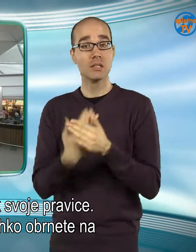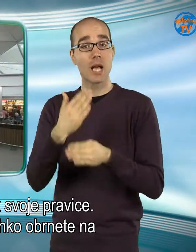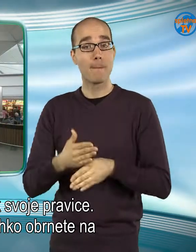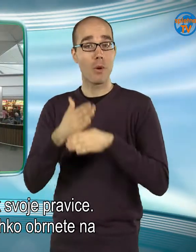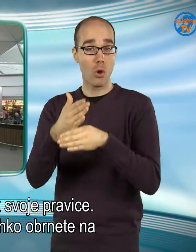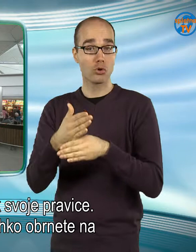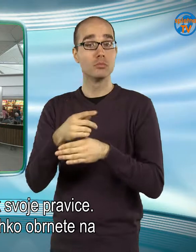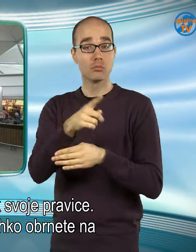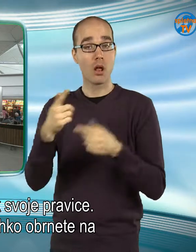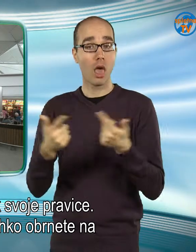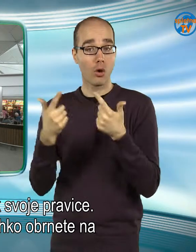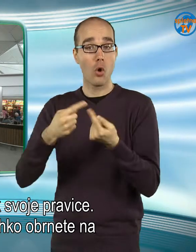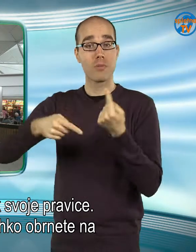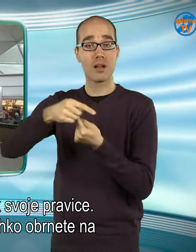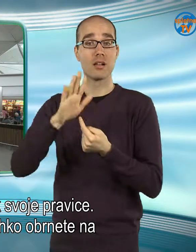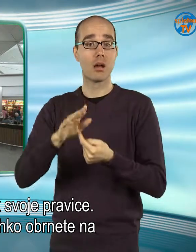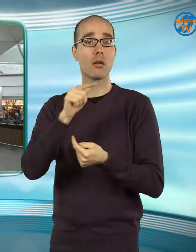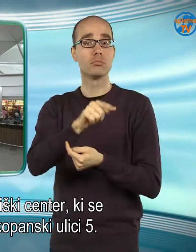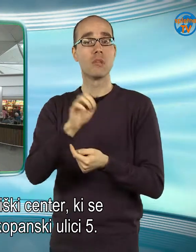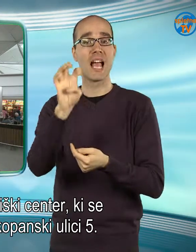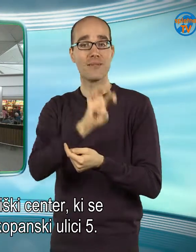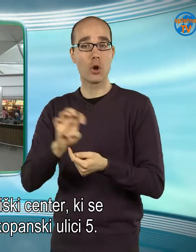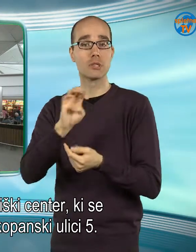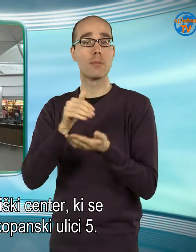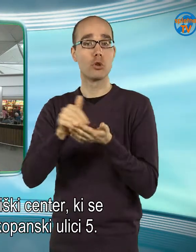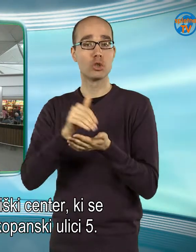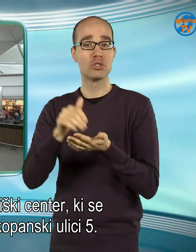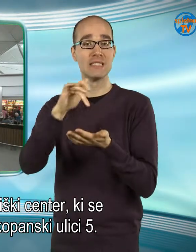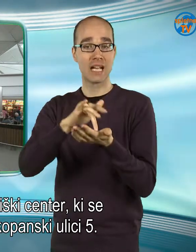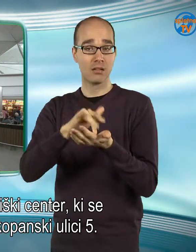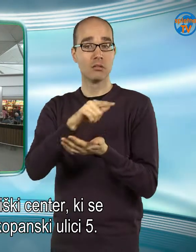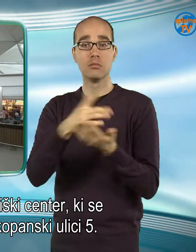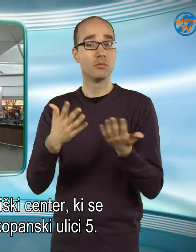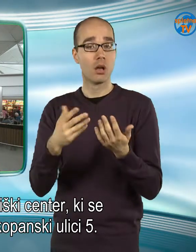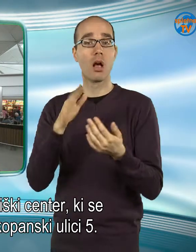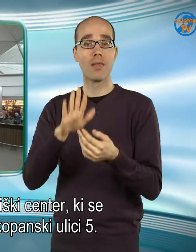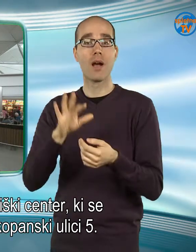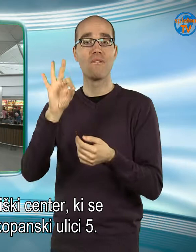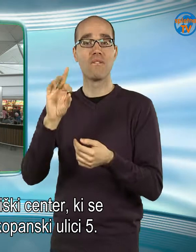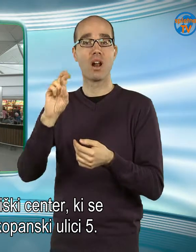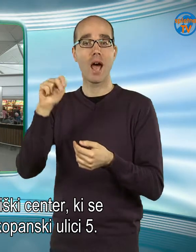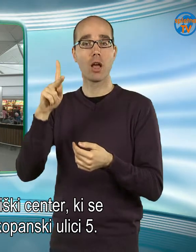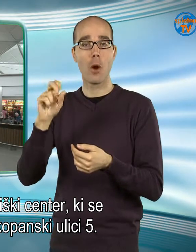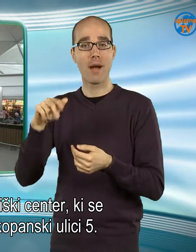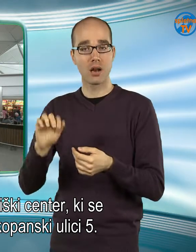Za pomoč se lahko obrnete na Evropski potrošniški center, ki se nahaja na Frankopanski ulici 5 v